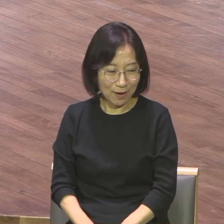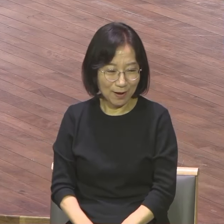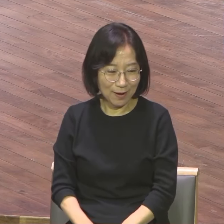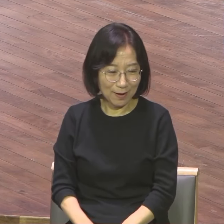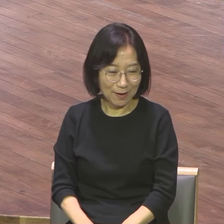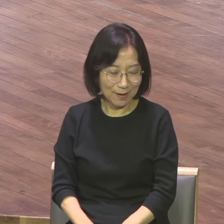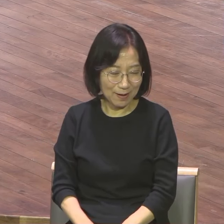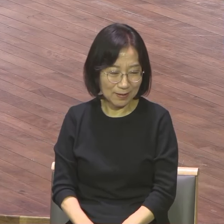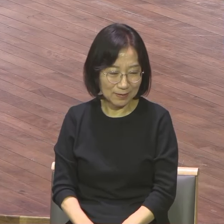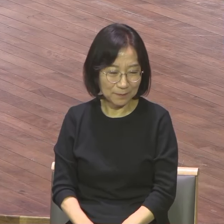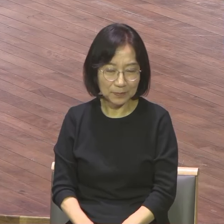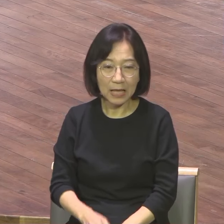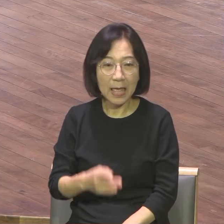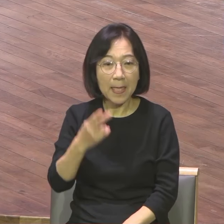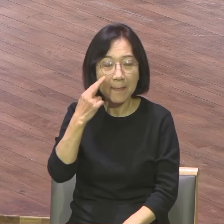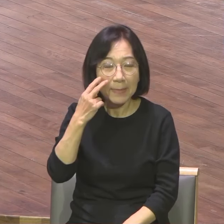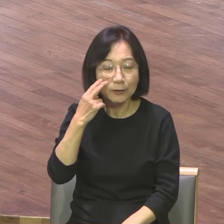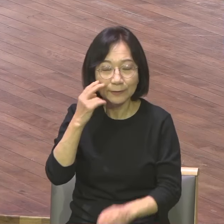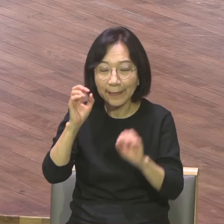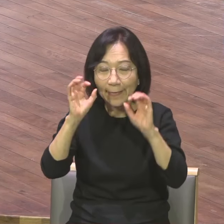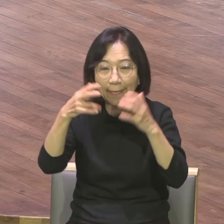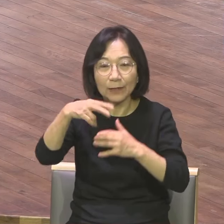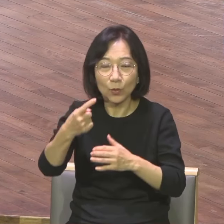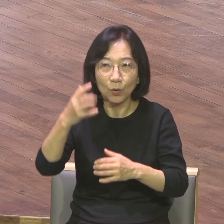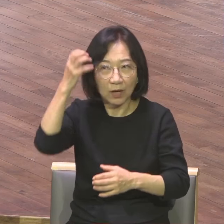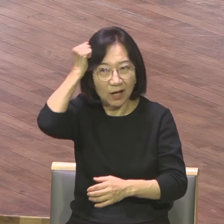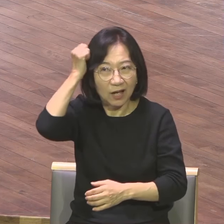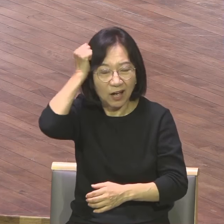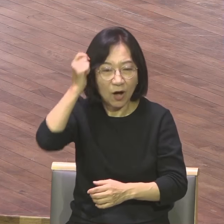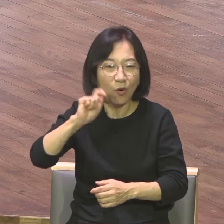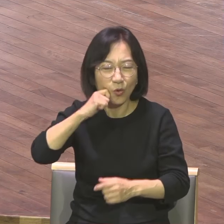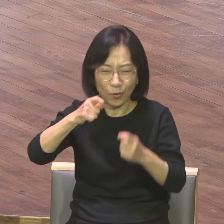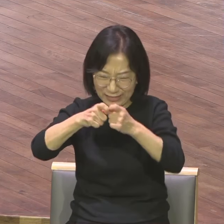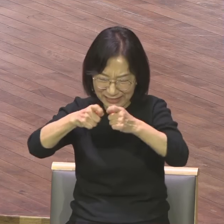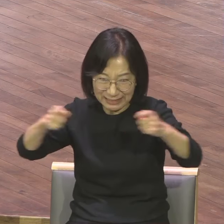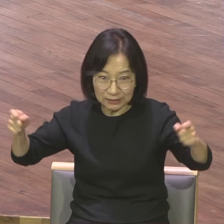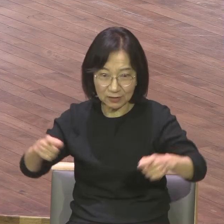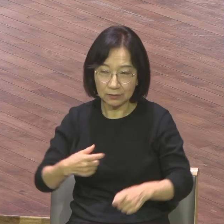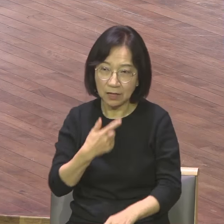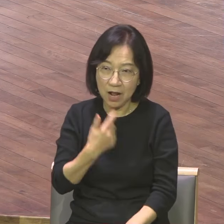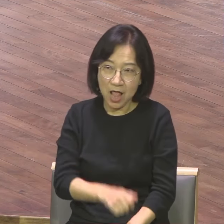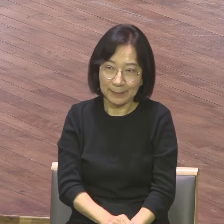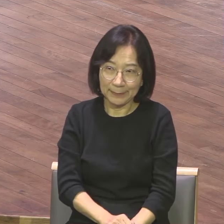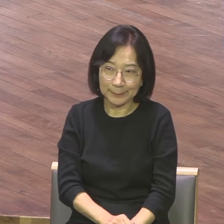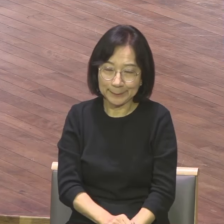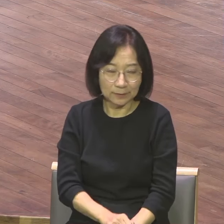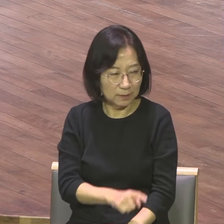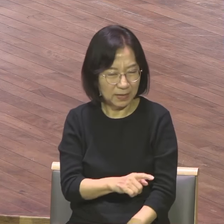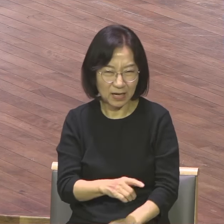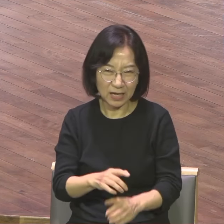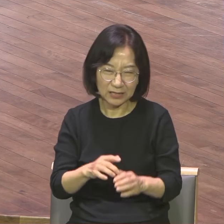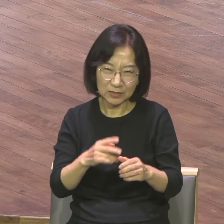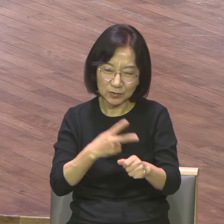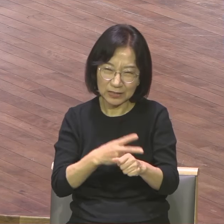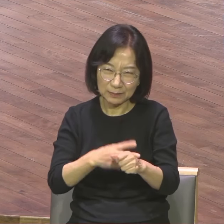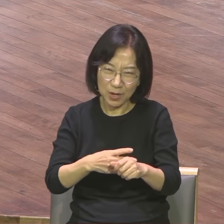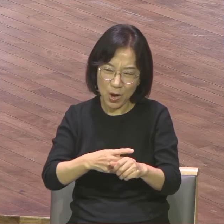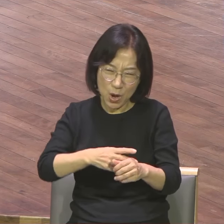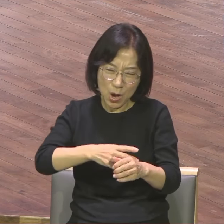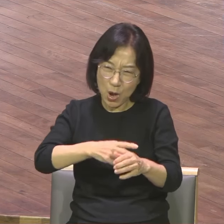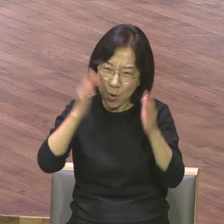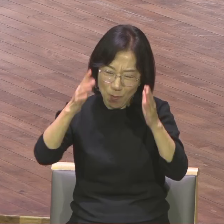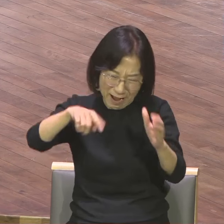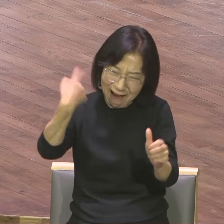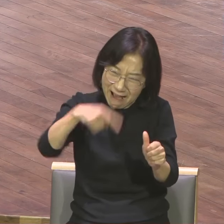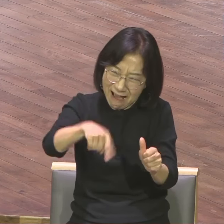자란 애들도 하기 힘들 정도로 어린 애들이 이야 빡세게 시키는가 봐 공부를. 너무